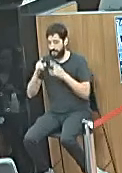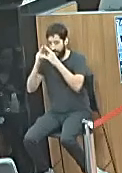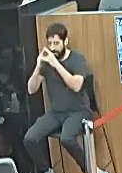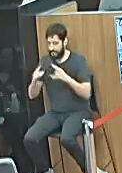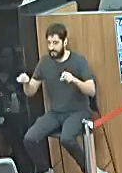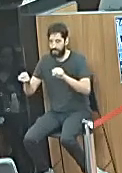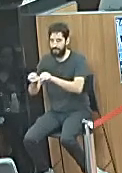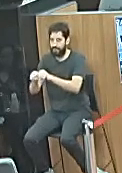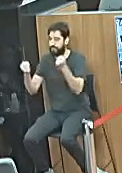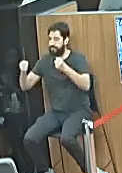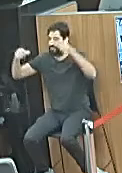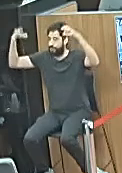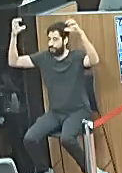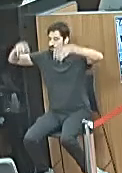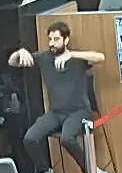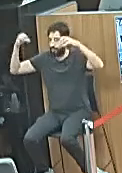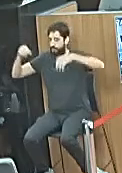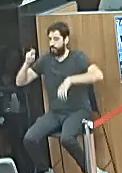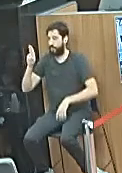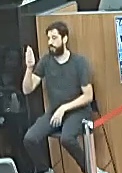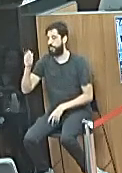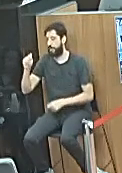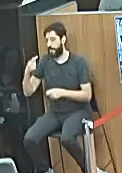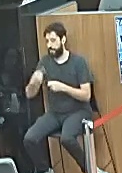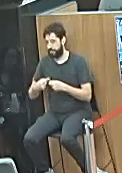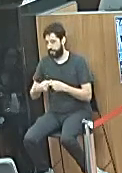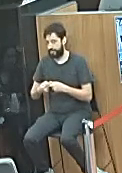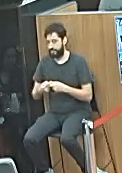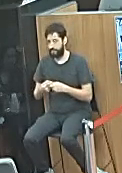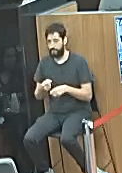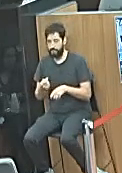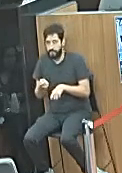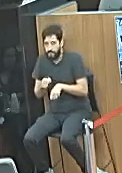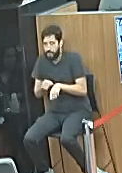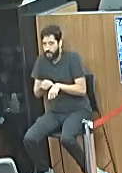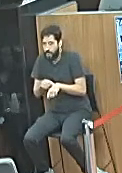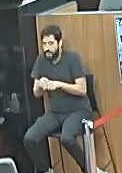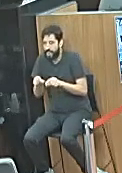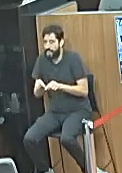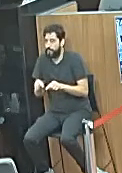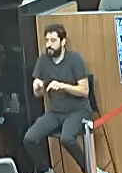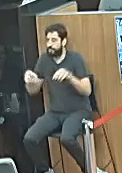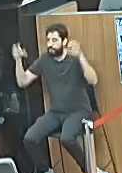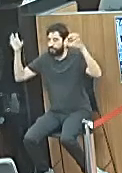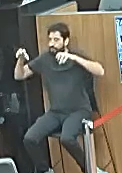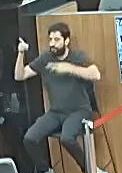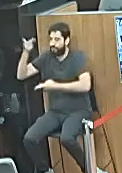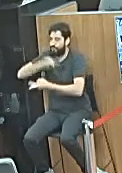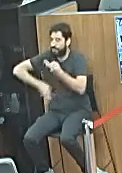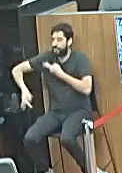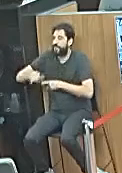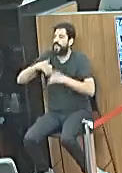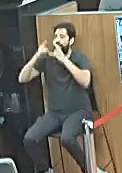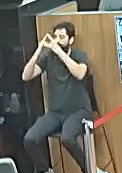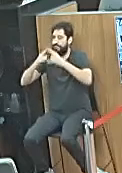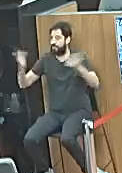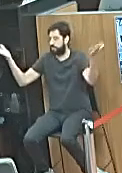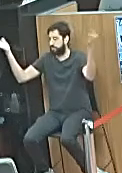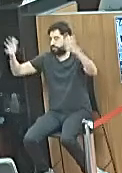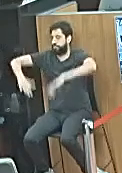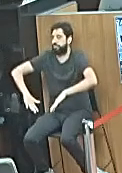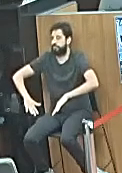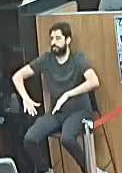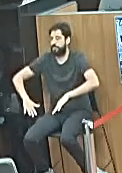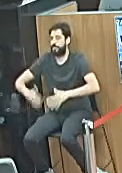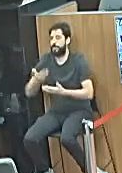foi destruído por uma chuva em ubá poucos minutos de chuva de granizo e ventos fazem do circo nada onde